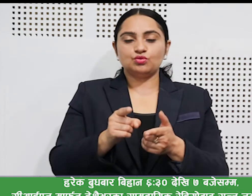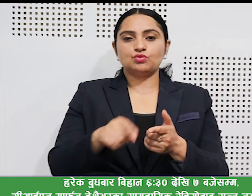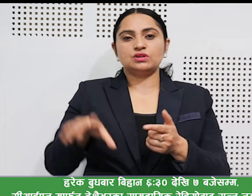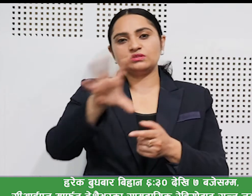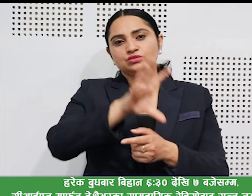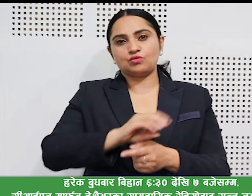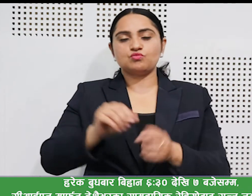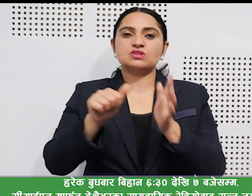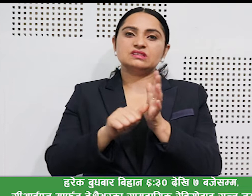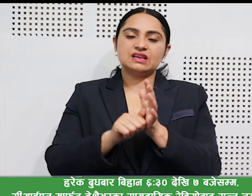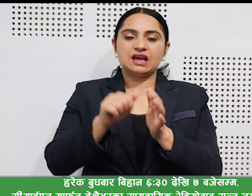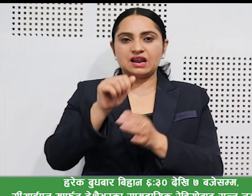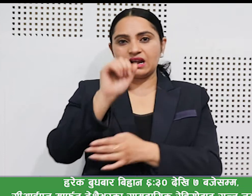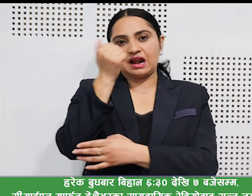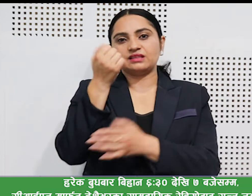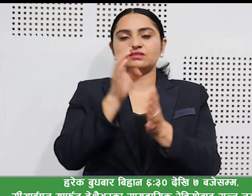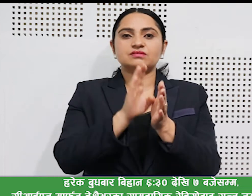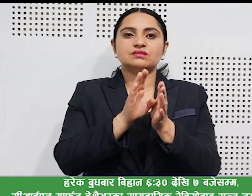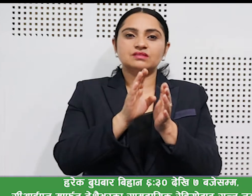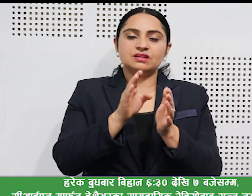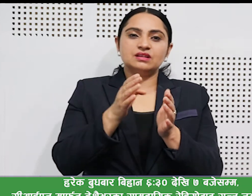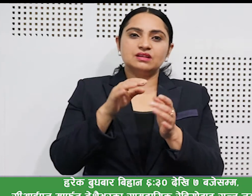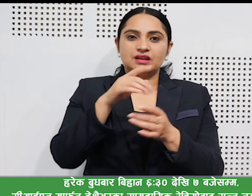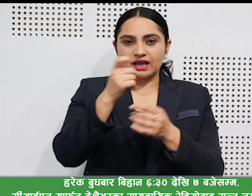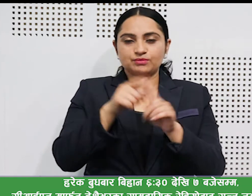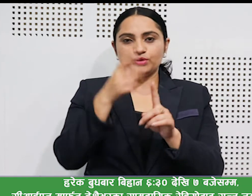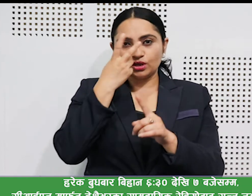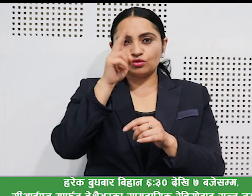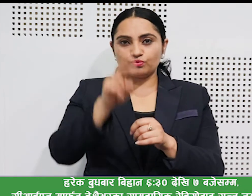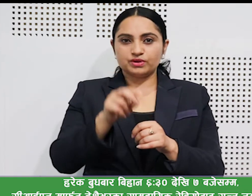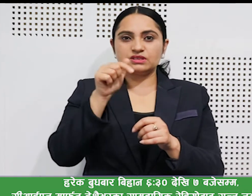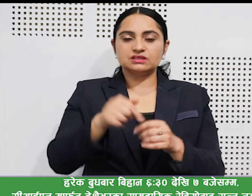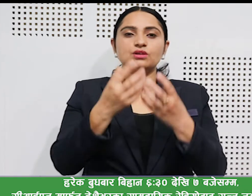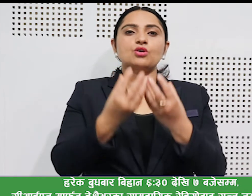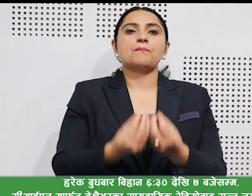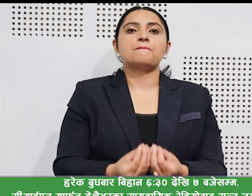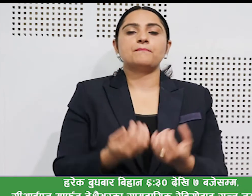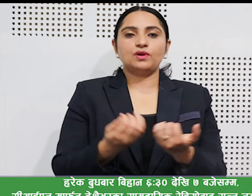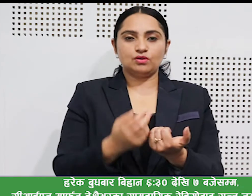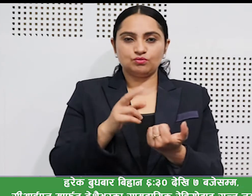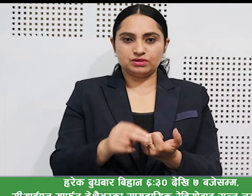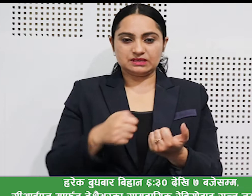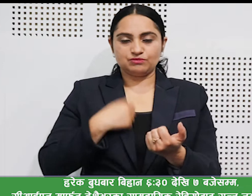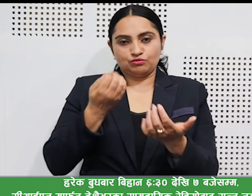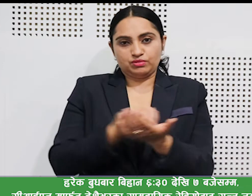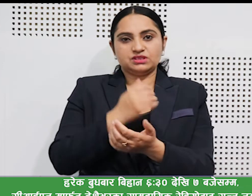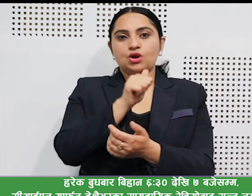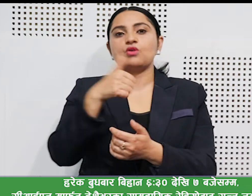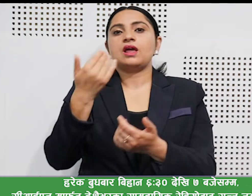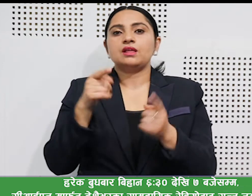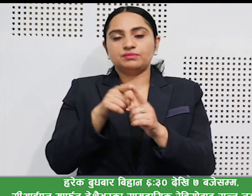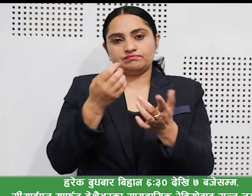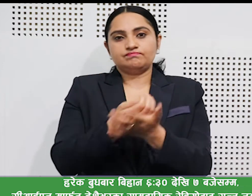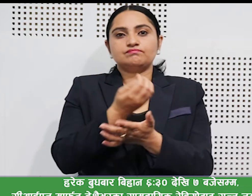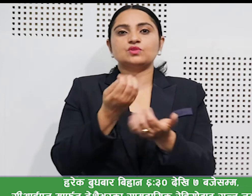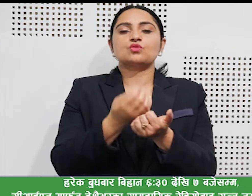आफ्नो जिल्ला अझ राष्ट्रकै लागि पनि हेर्नुपर्छ। त्यसले गर्दाखेरि यसलाई चाहिँ न्यूनीकरण गरेर चाहिँ आफू बच्ने र अरूलाई पनि बचाउने पर्छ